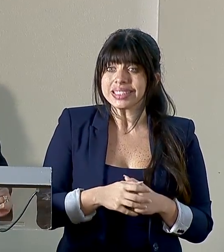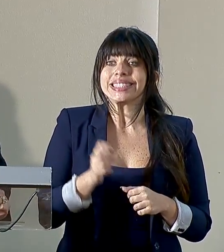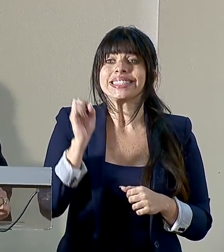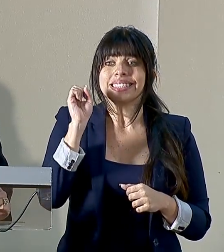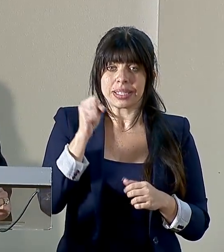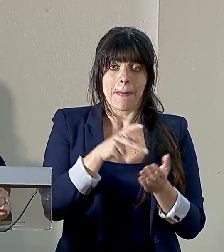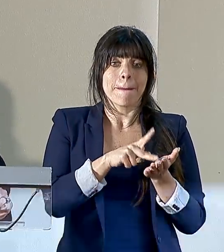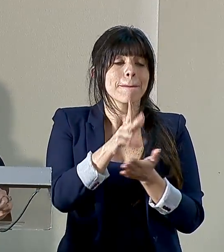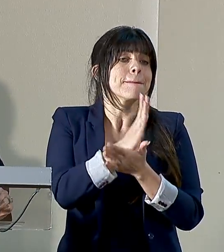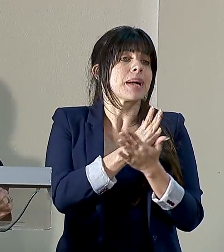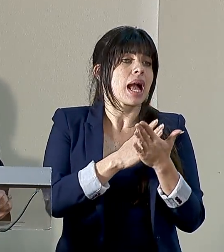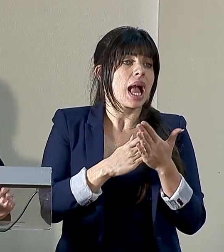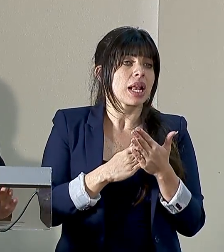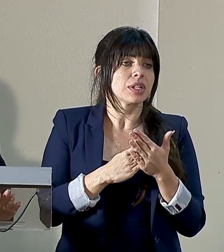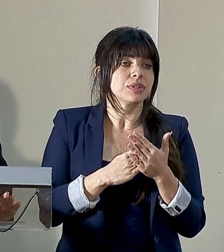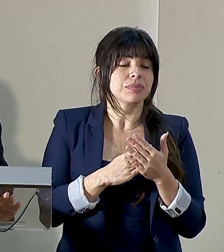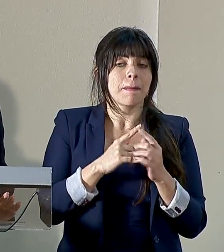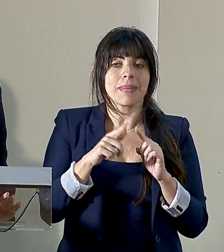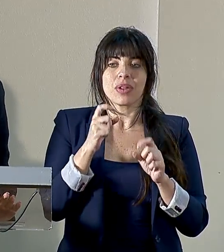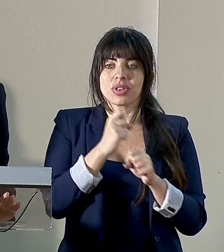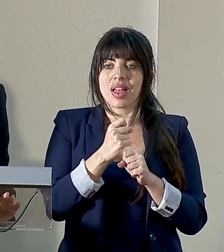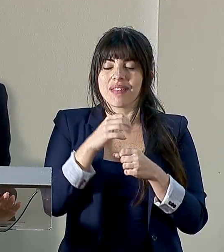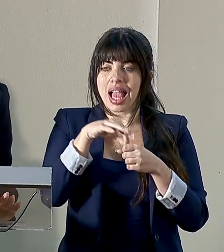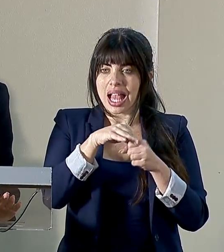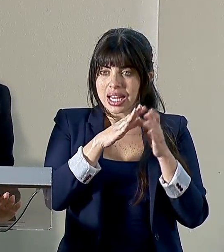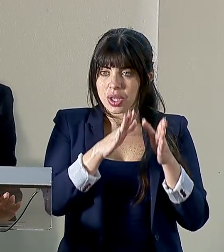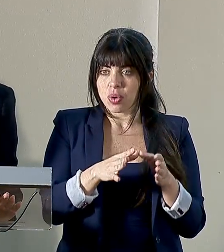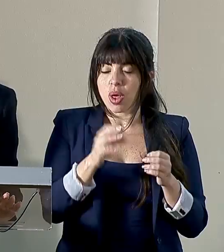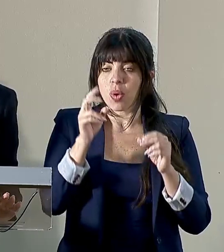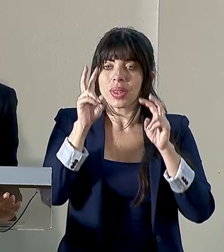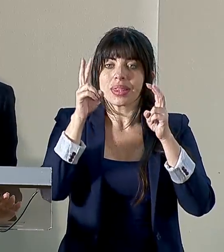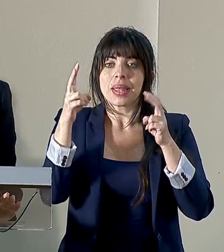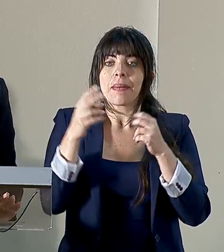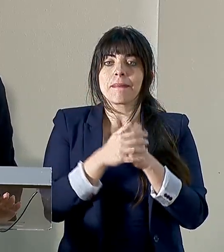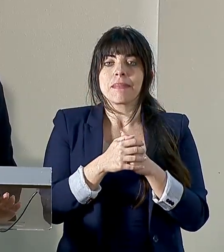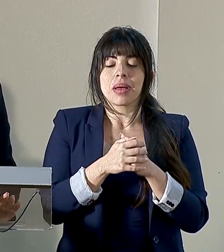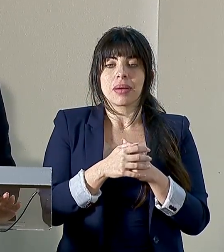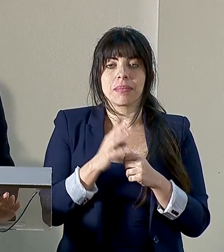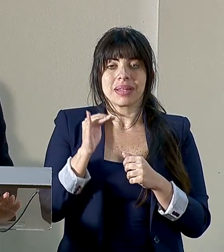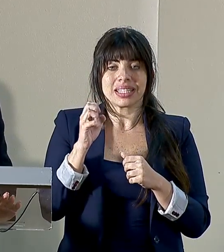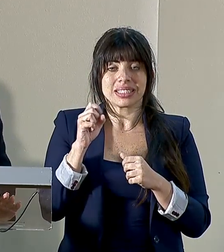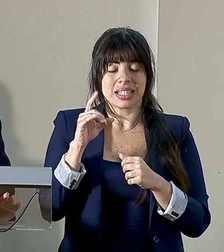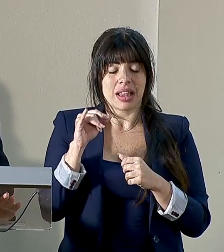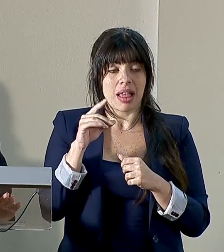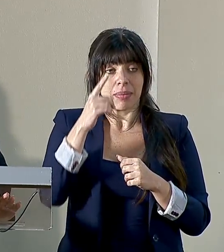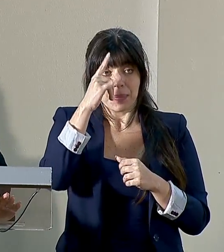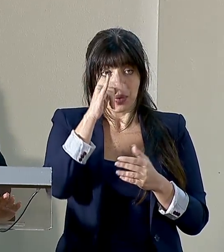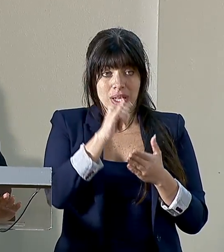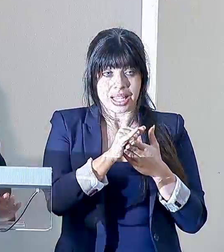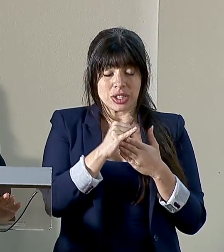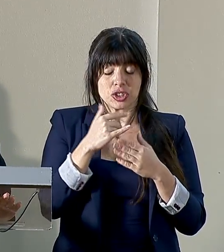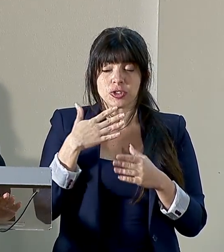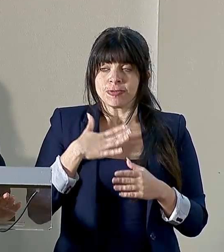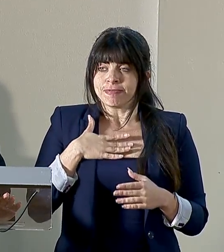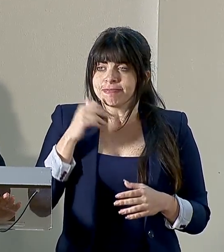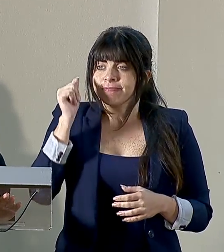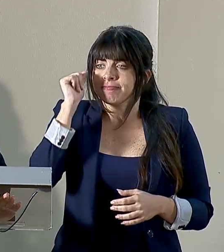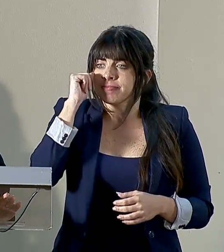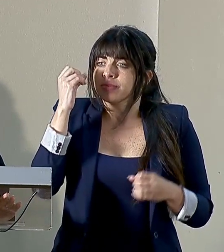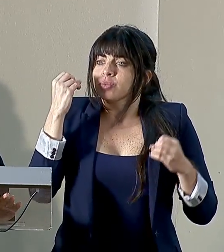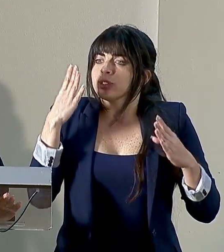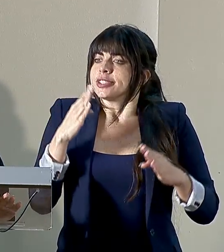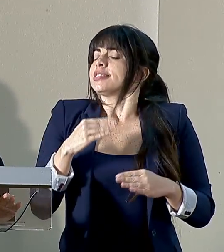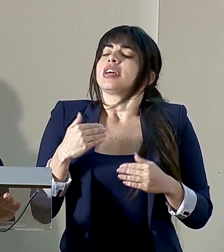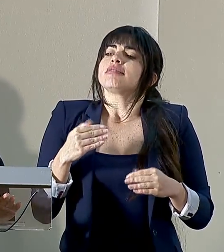se les paga algo y son en trabajos agrícolas o en temas de mendicidad. Es por eso que yo recuerdo con